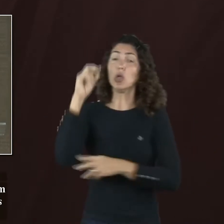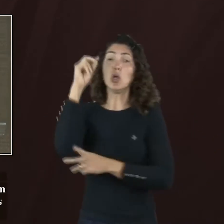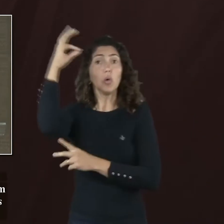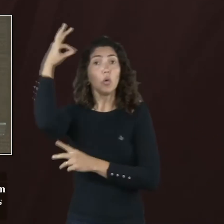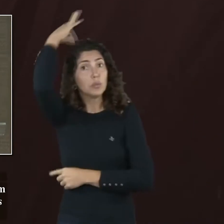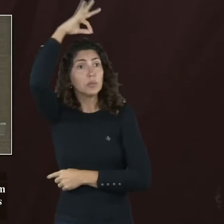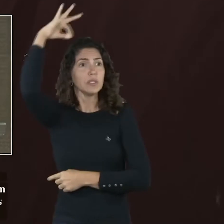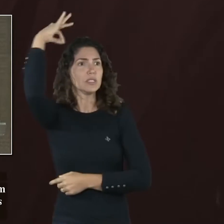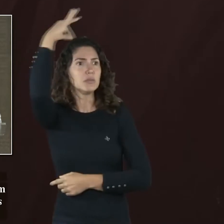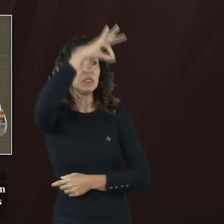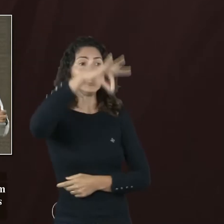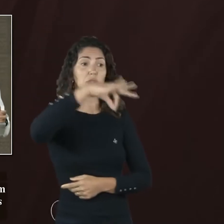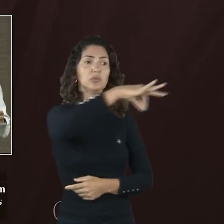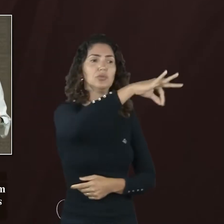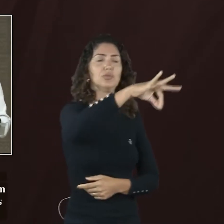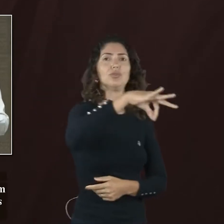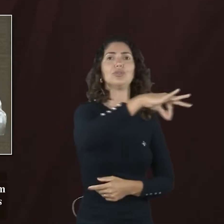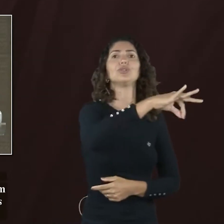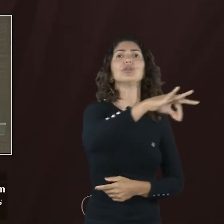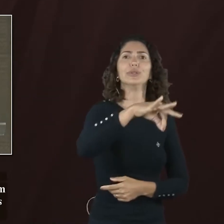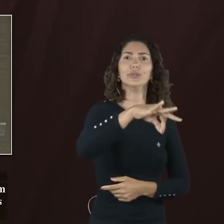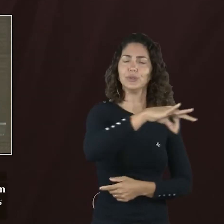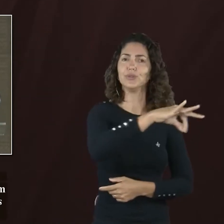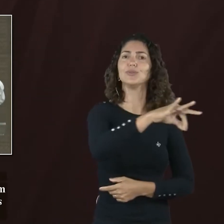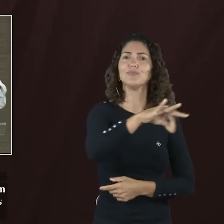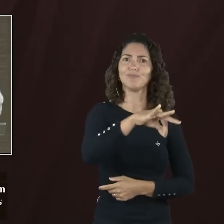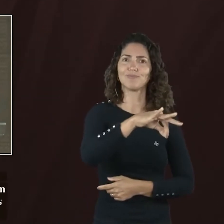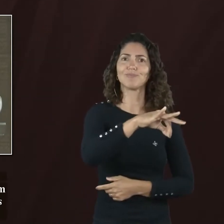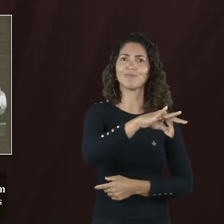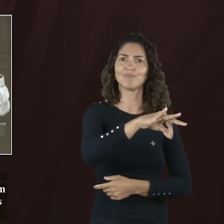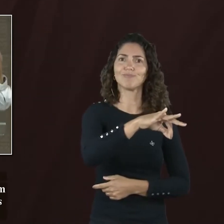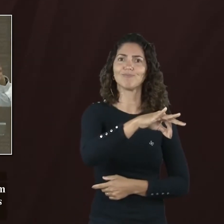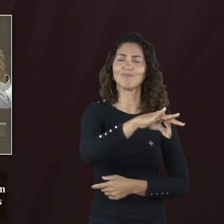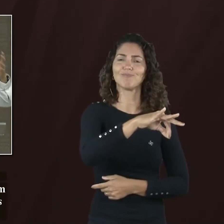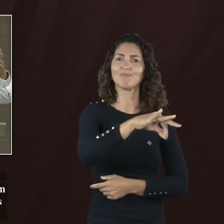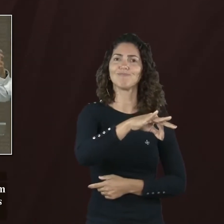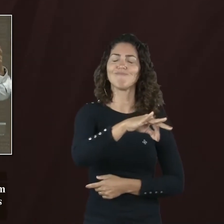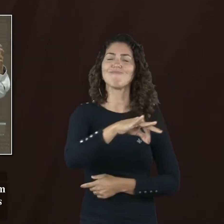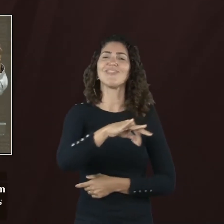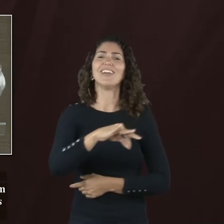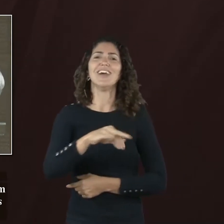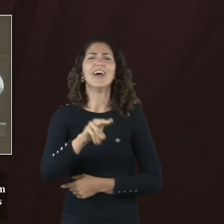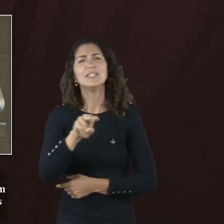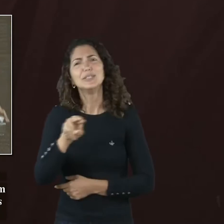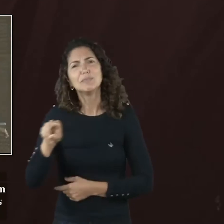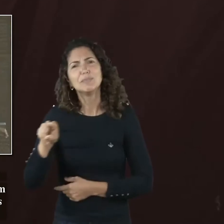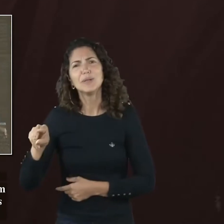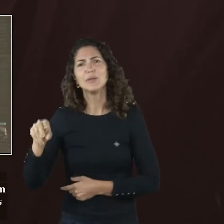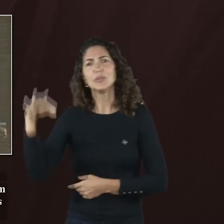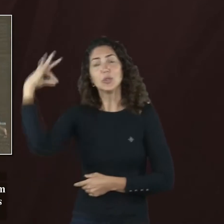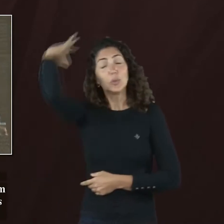falassem. Irmãos, o Espírito Santo foi enviado para a igreja.